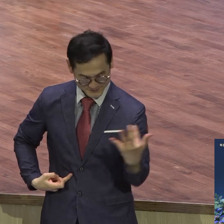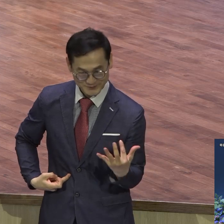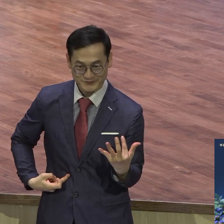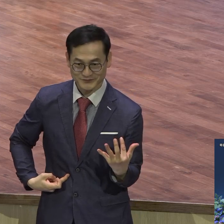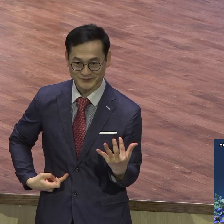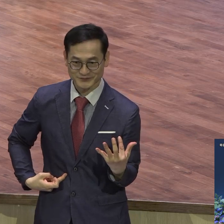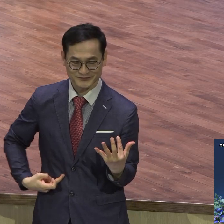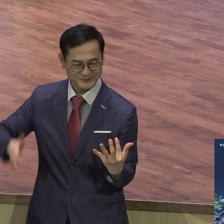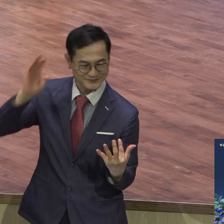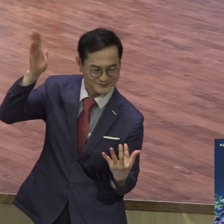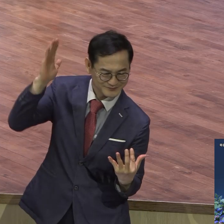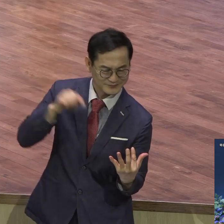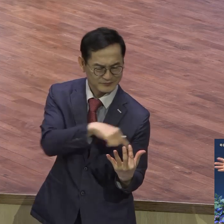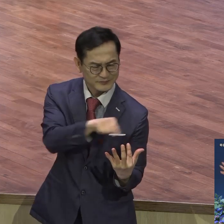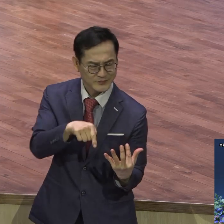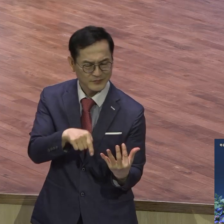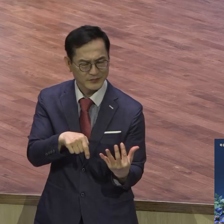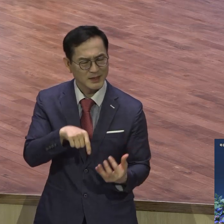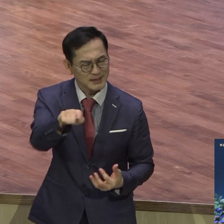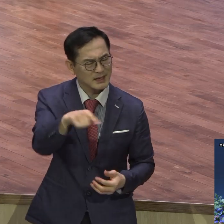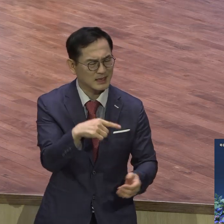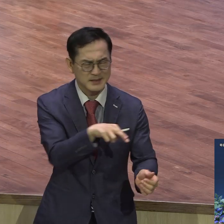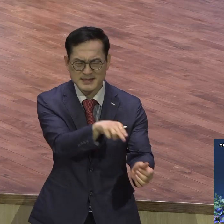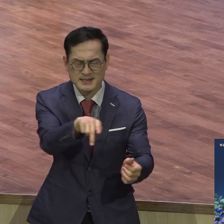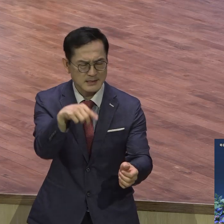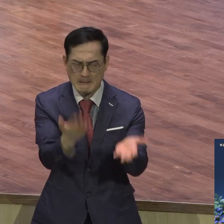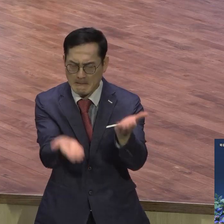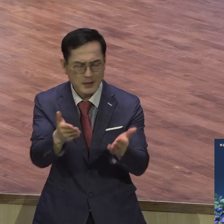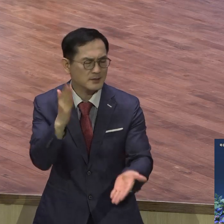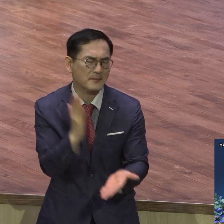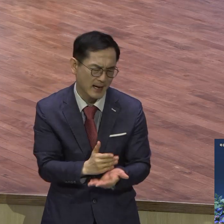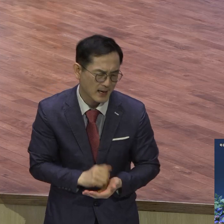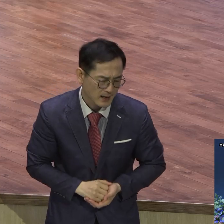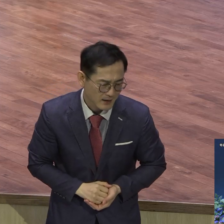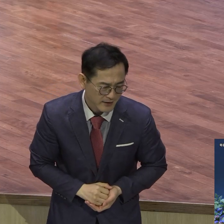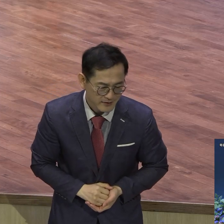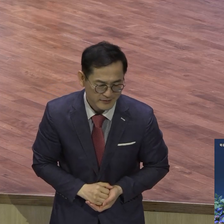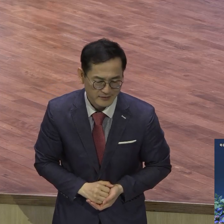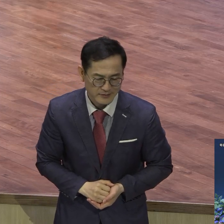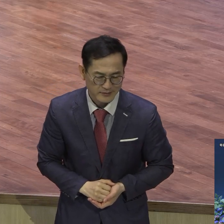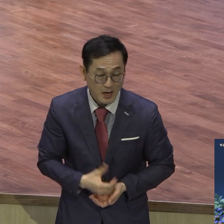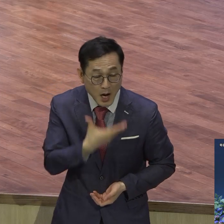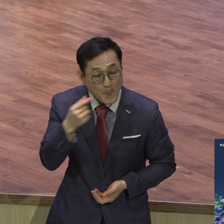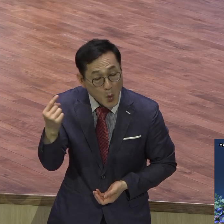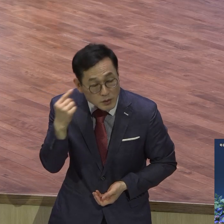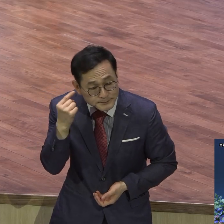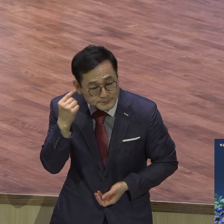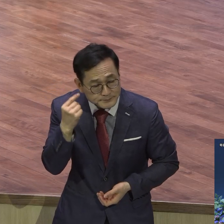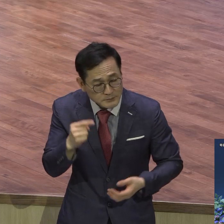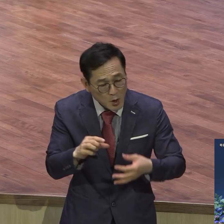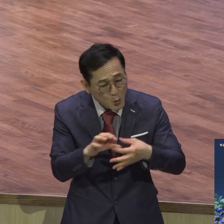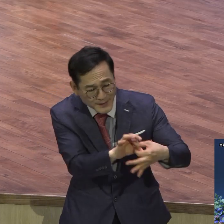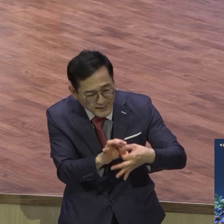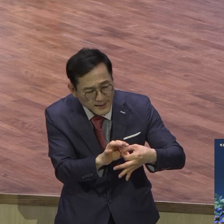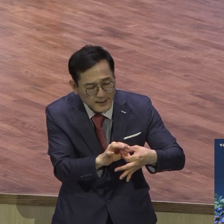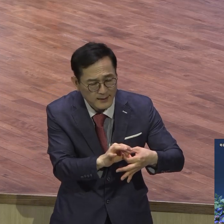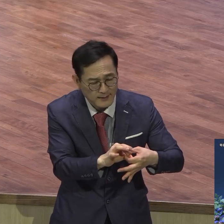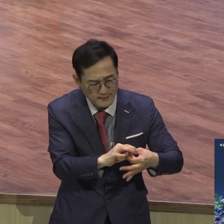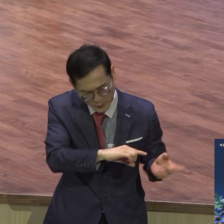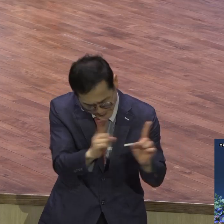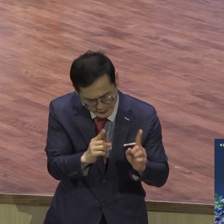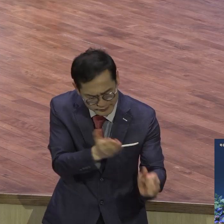나가거든 야 잘 일단 난 비판하지 마라고 보금적 관계 회복을 해라 그럼